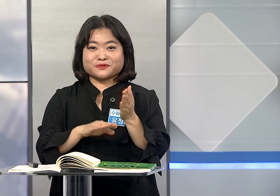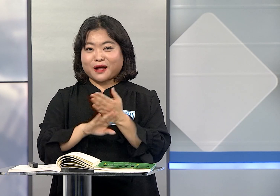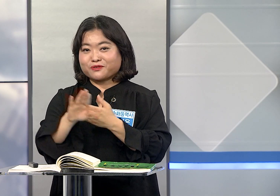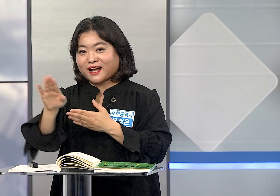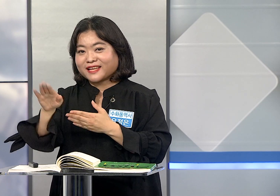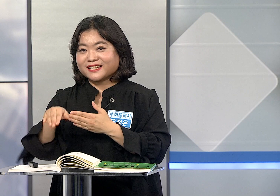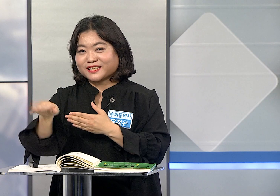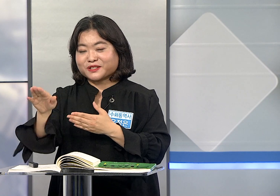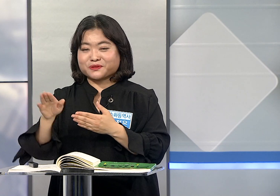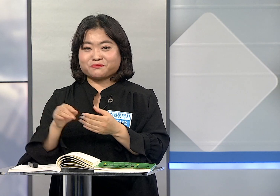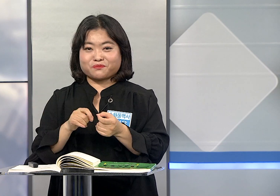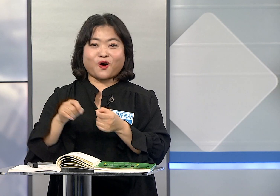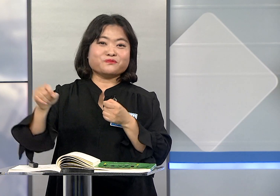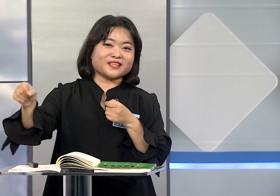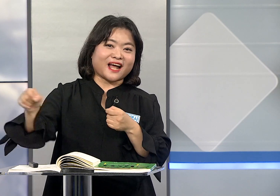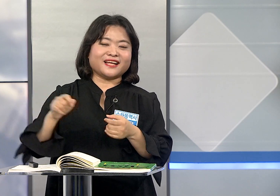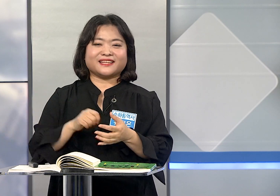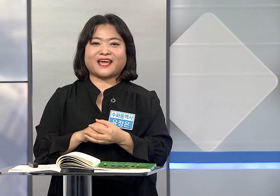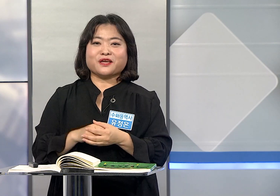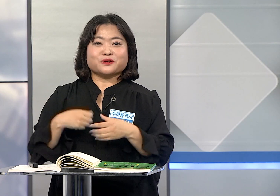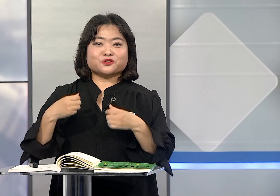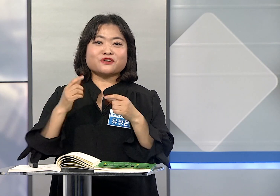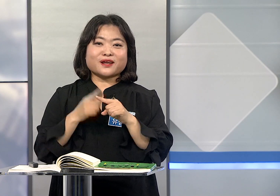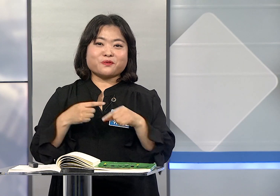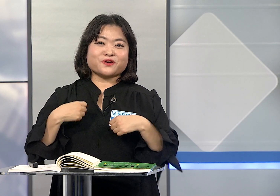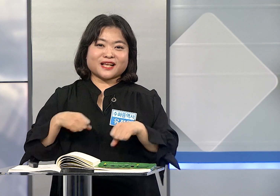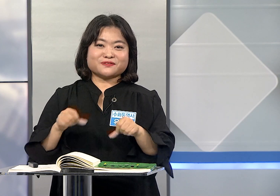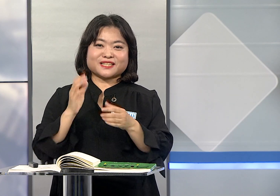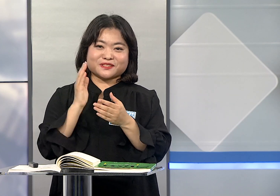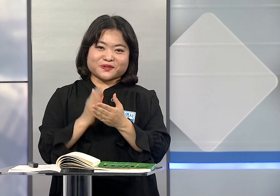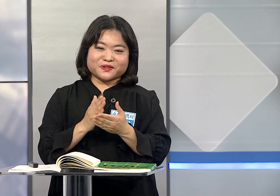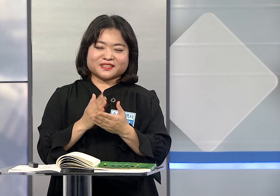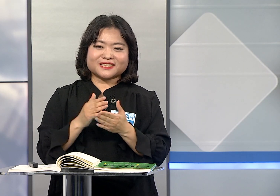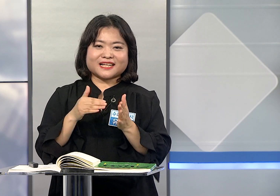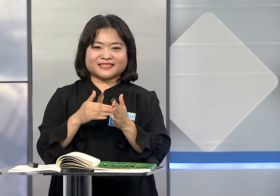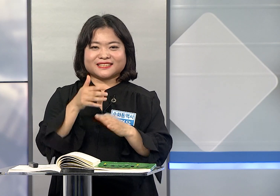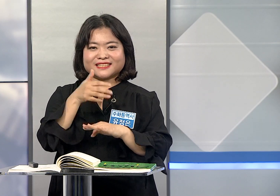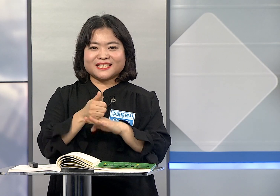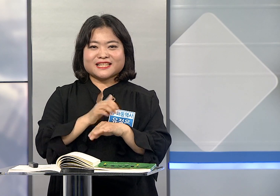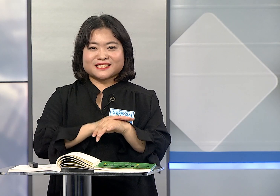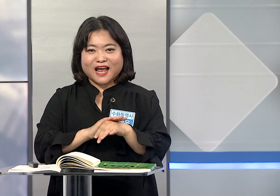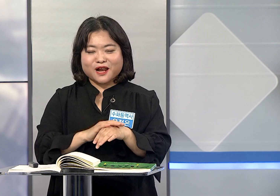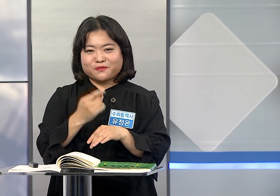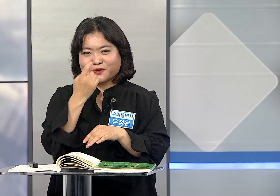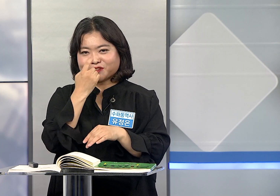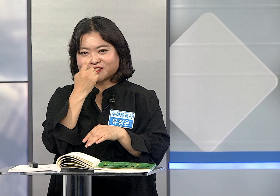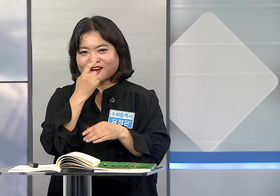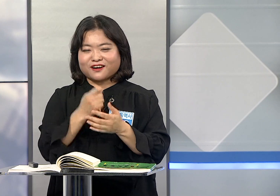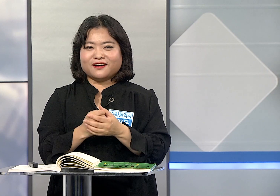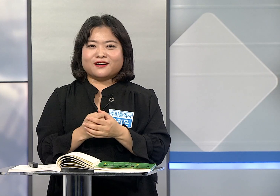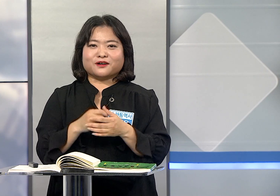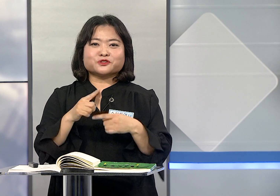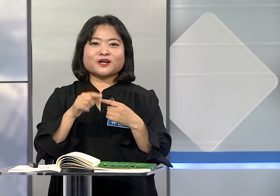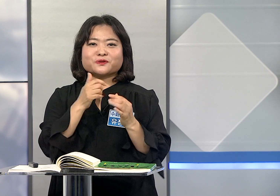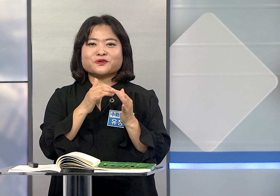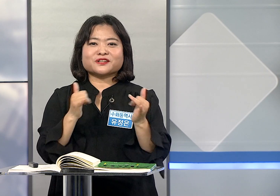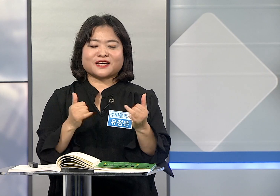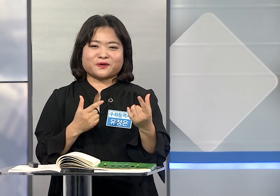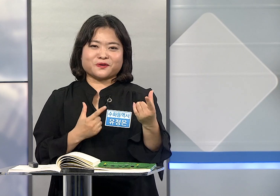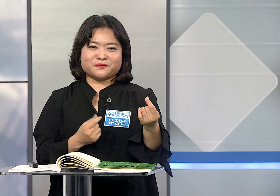앞으로 가야 될 길이 멉니다. 네, 중간에 포기하지 마시고 끝까지 잘 배우셔서 수화 통역사로